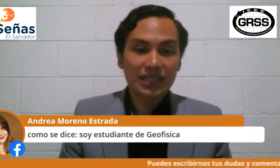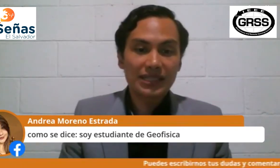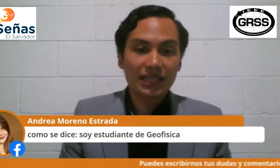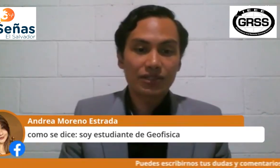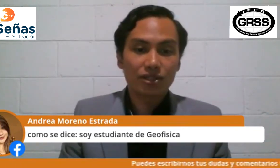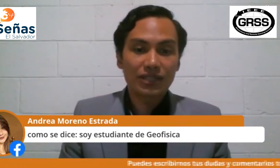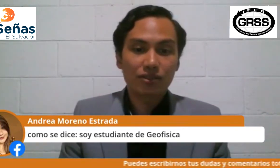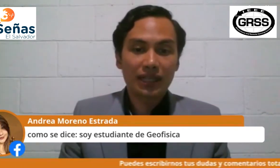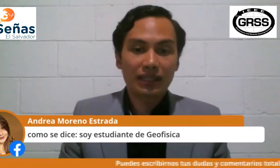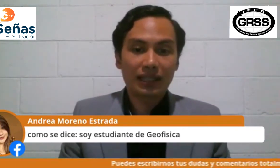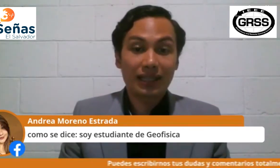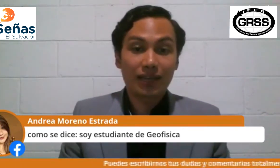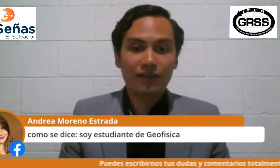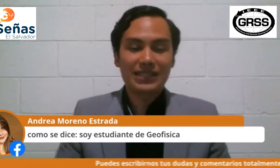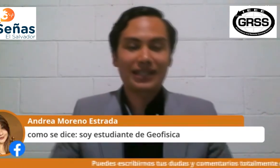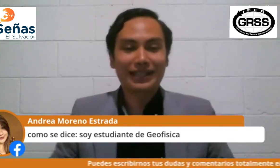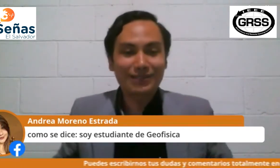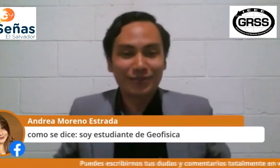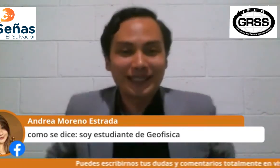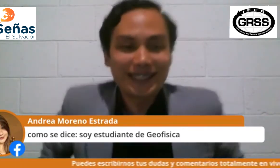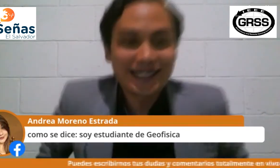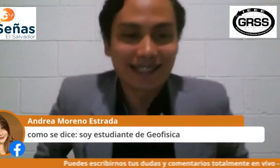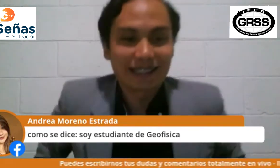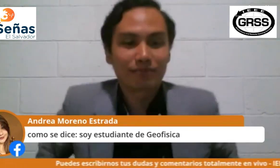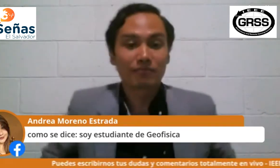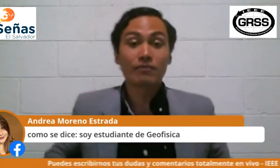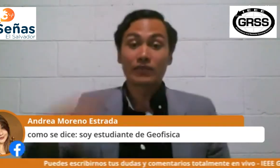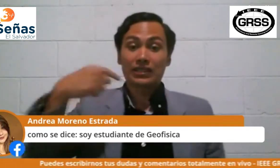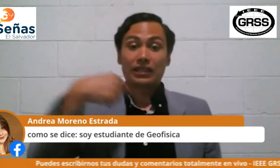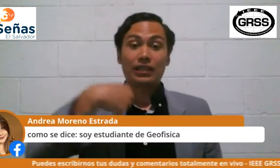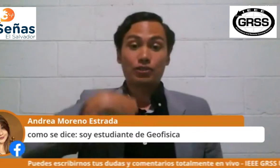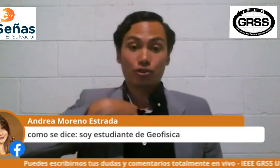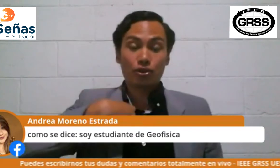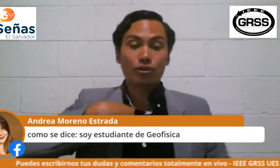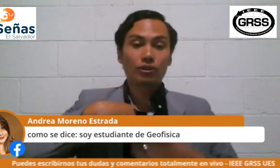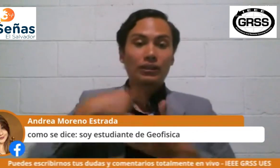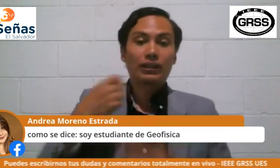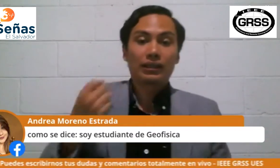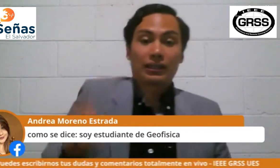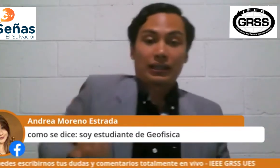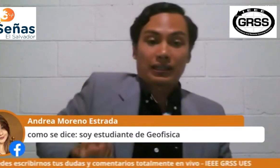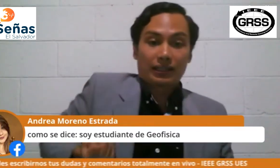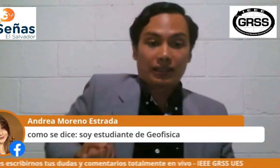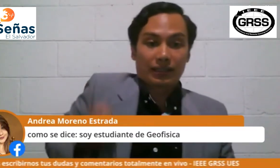¿Cómo se dice soy estudiante de geofísica? Eso es muy interesante. Sería yo